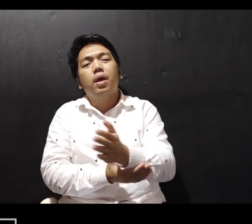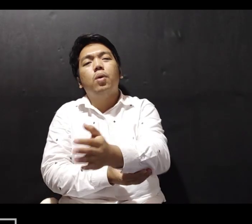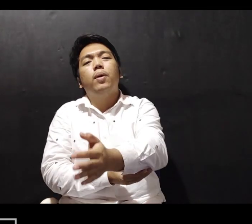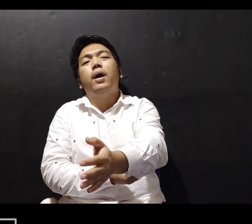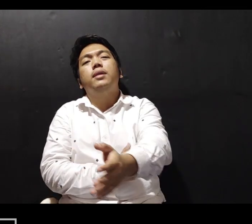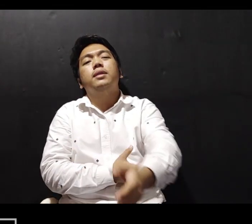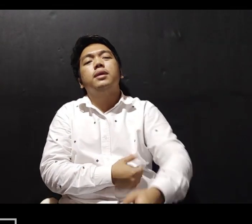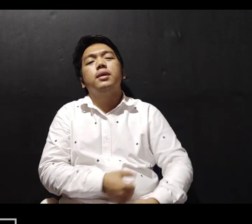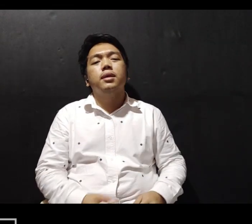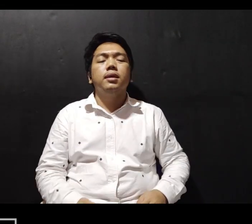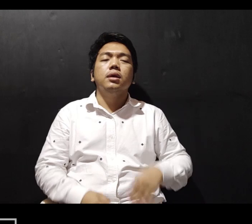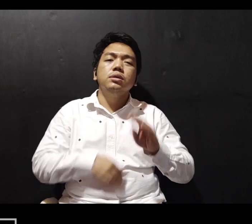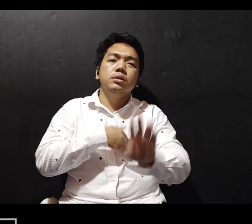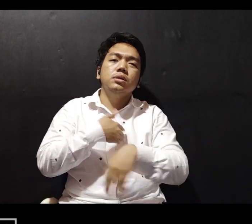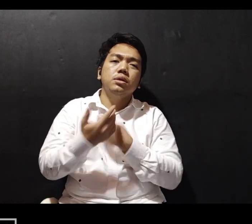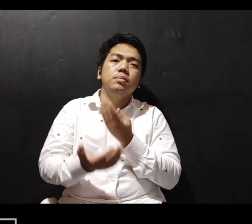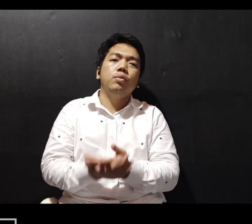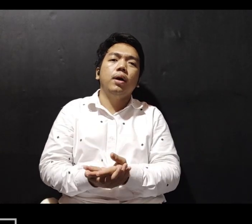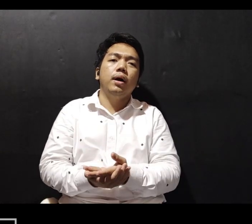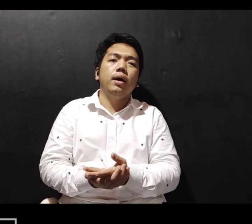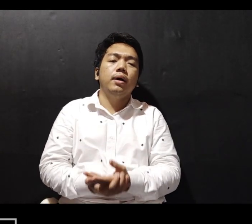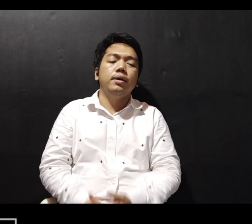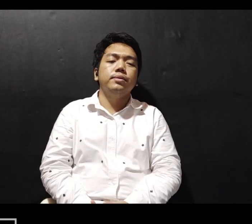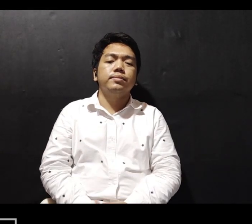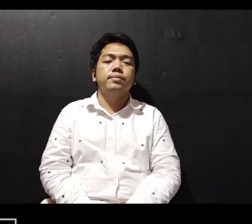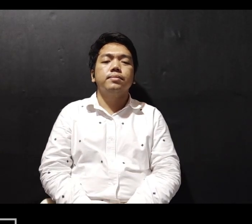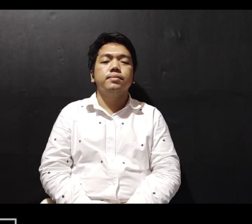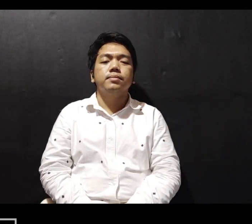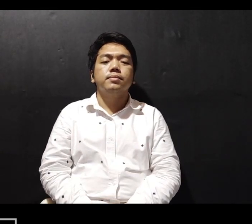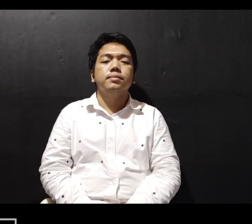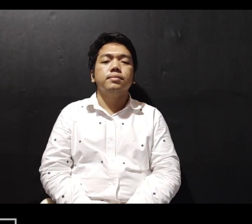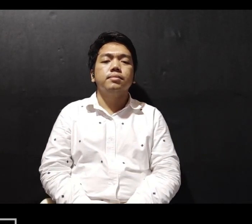Ku lewati semua